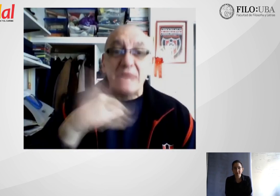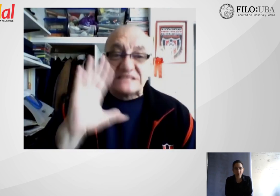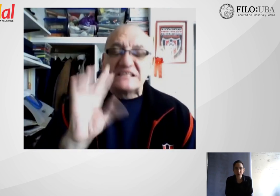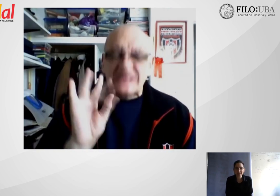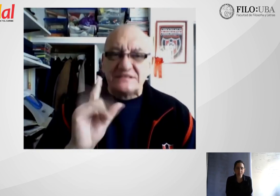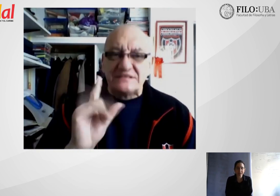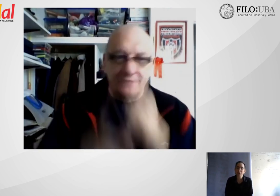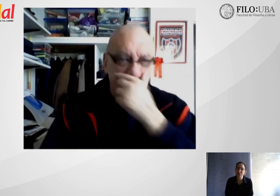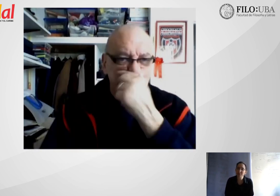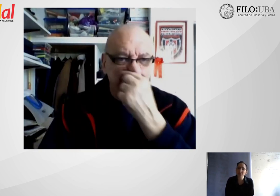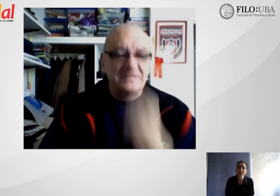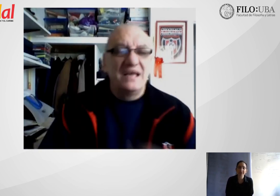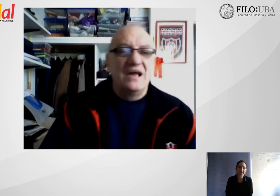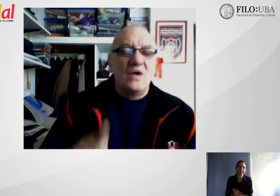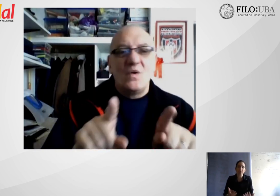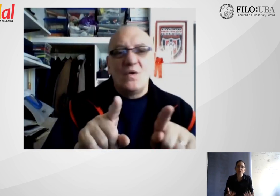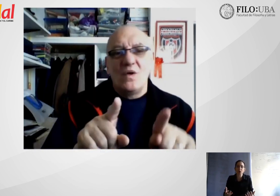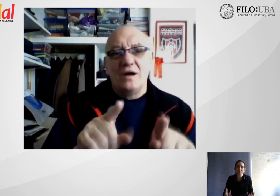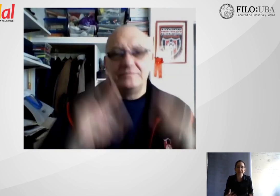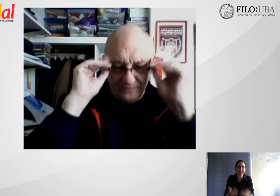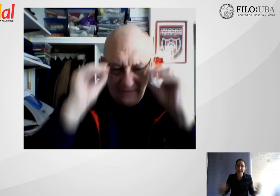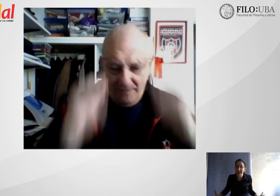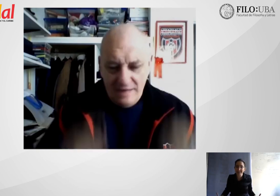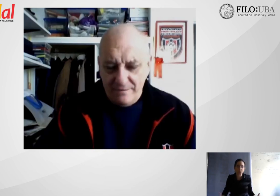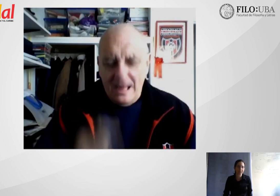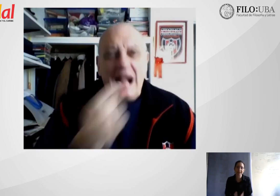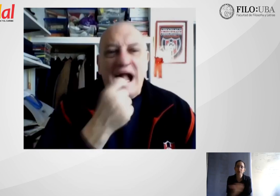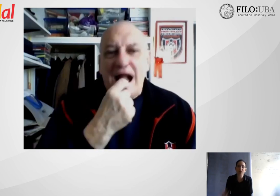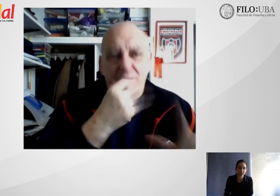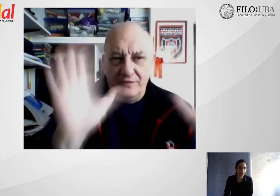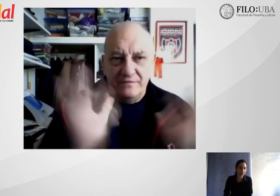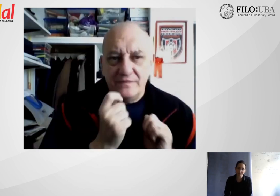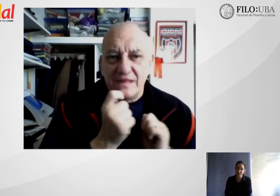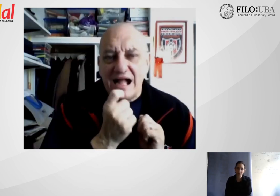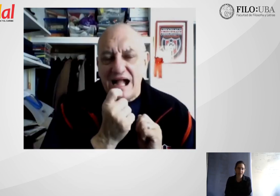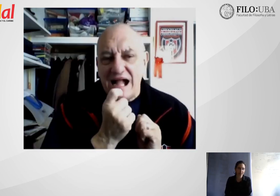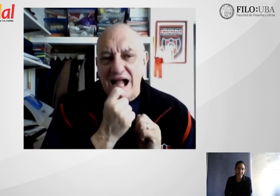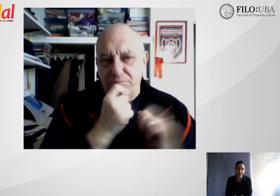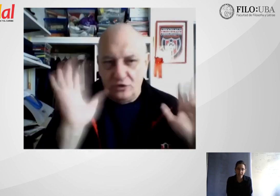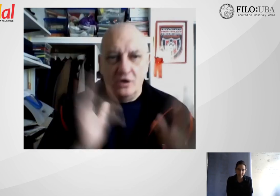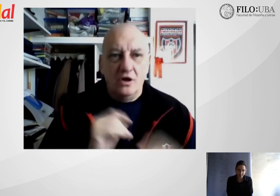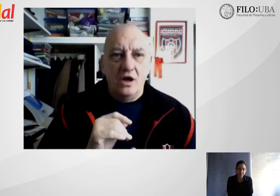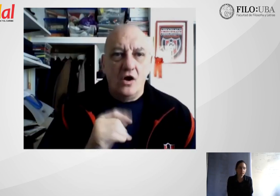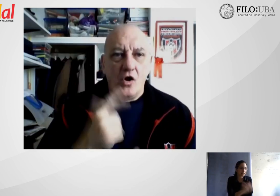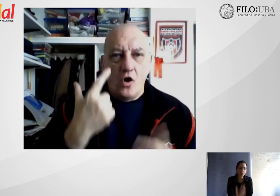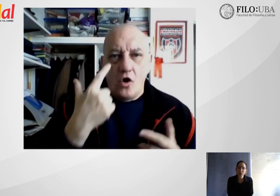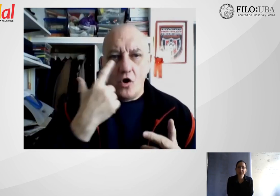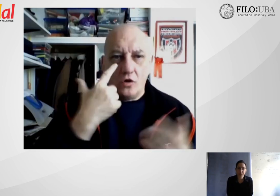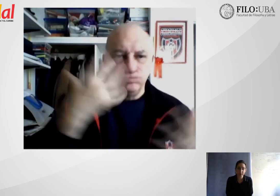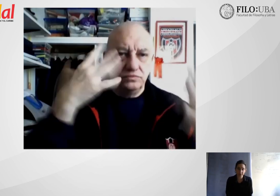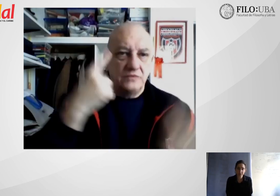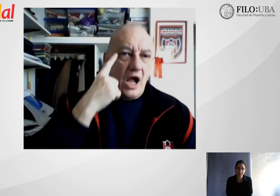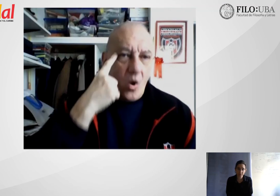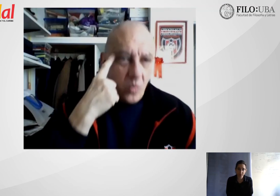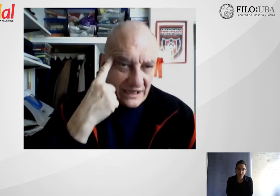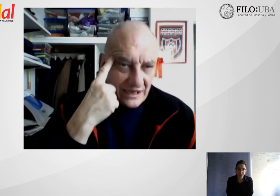tuvimos respuesta. Para nosotros es muy difícil la situación como de salir a la calle, o el tener el contacto con las personas oyentes. Les doy otro